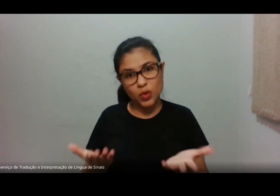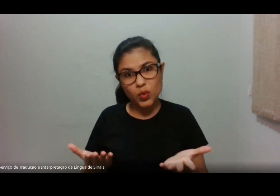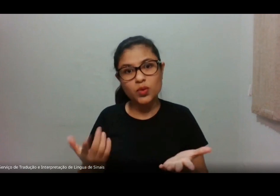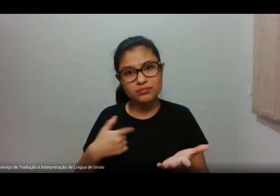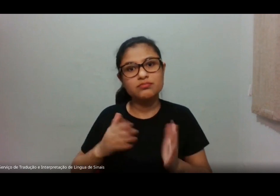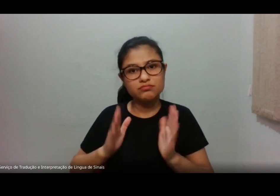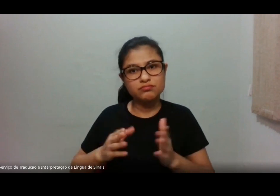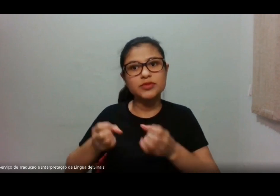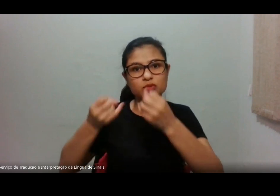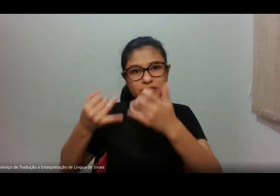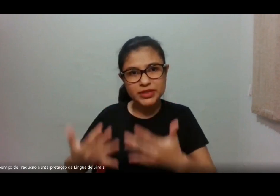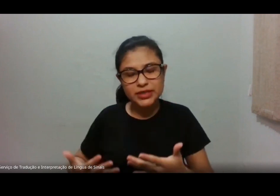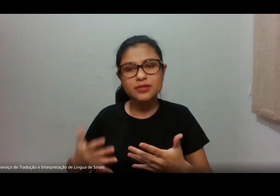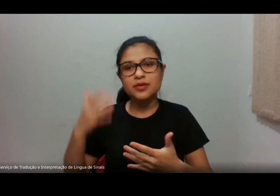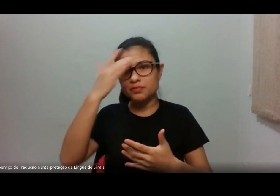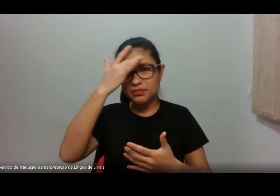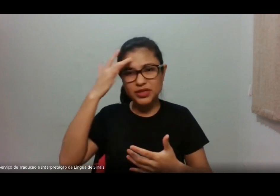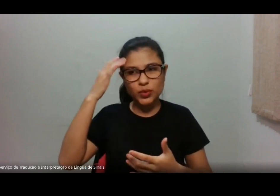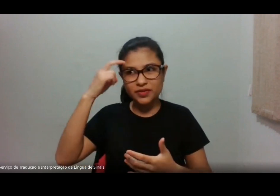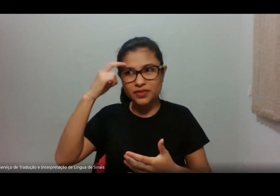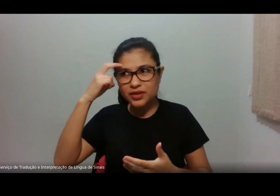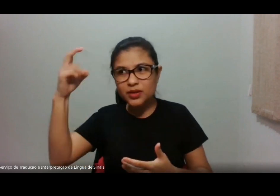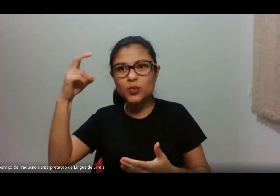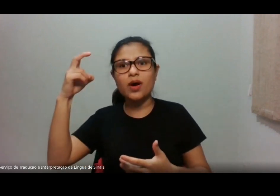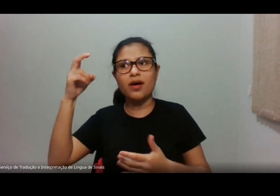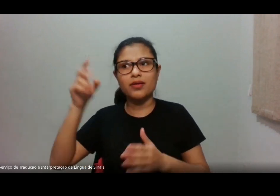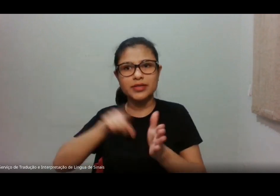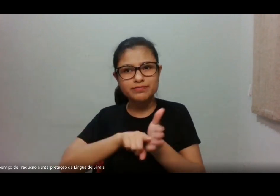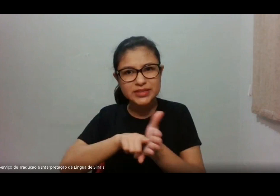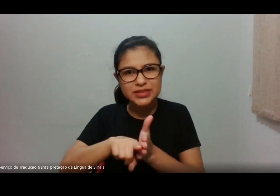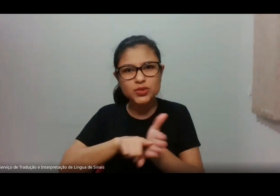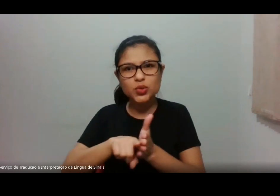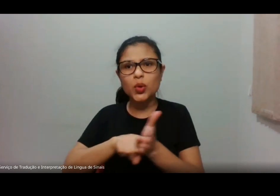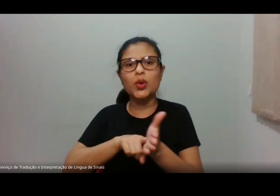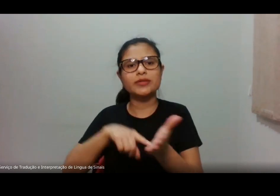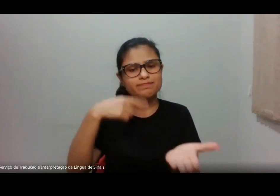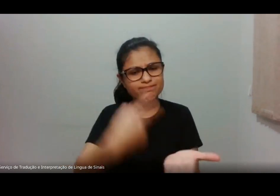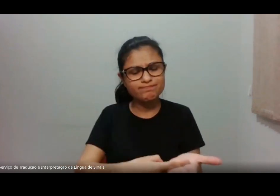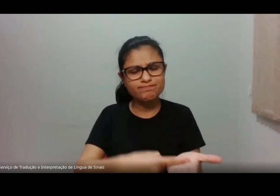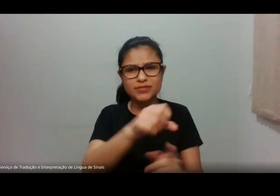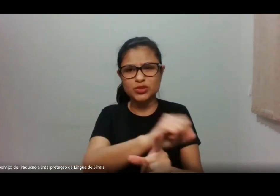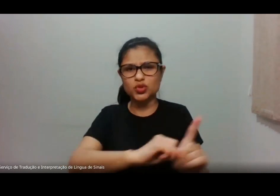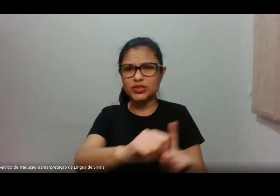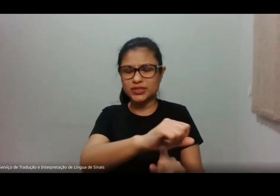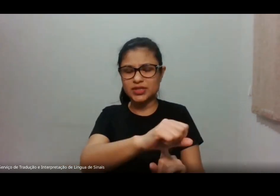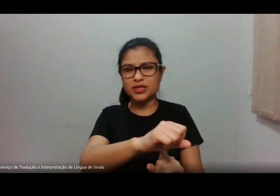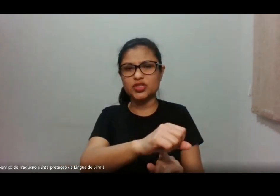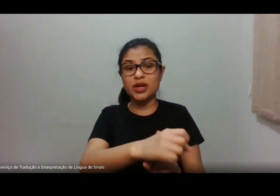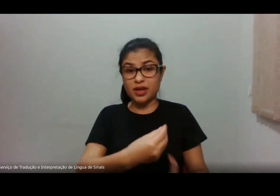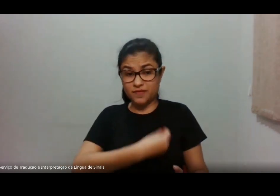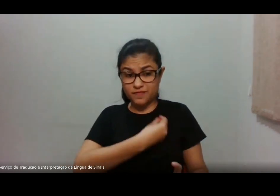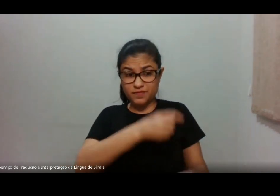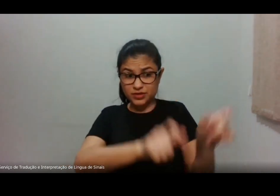eu falava para vocês do intelectual comprometido com a sua sociedade, né? A vida material dos sujeitos e